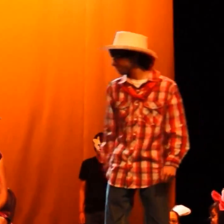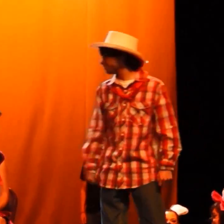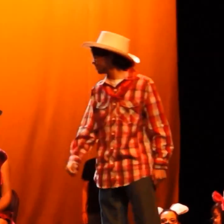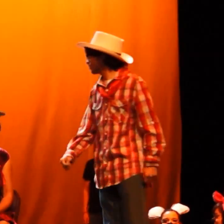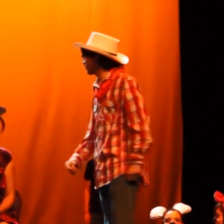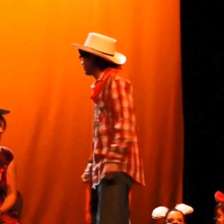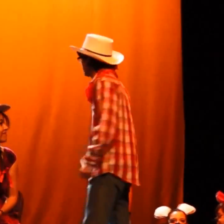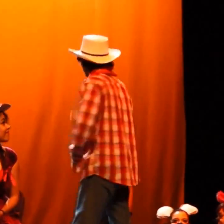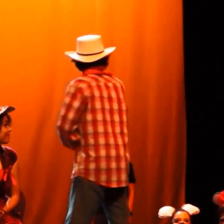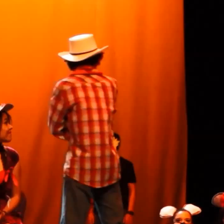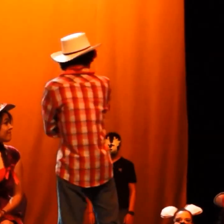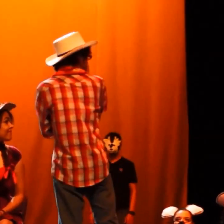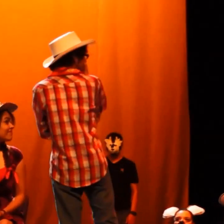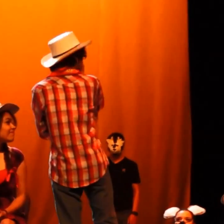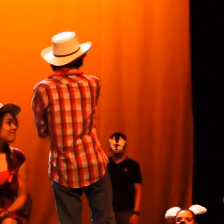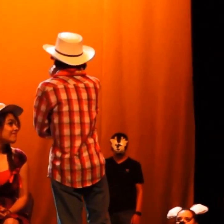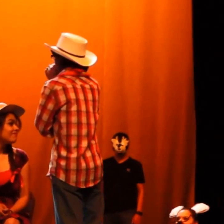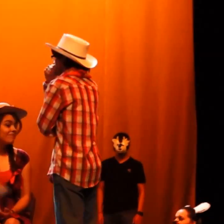Sí, muy bien.